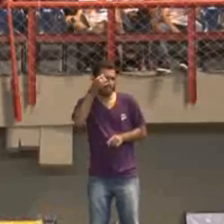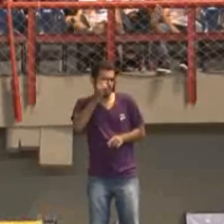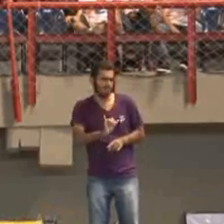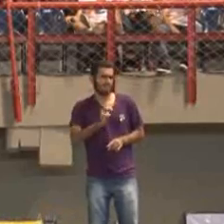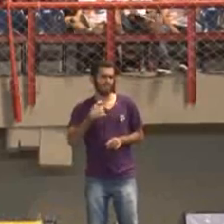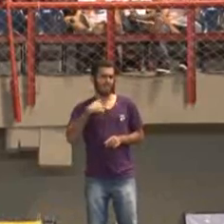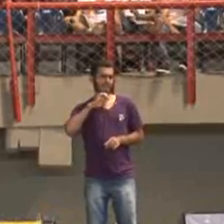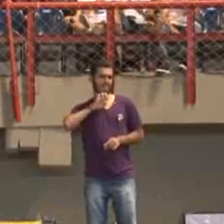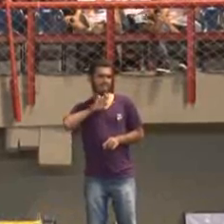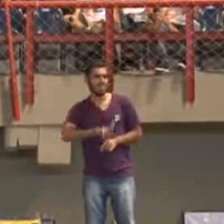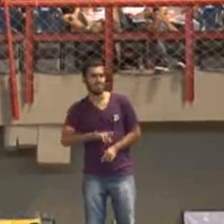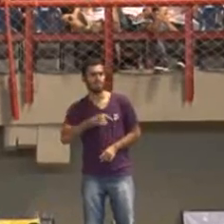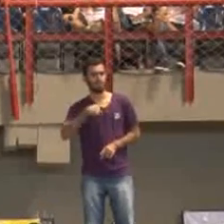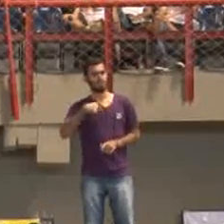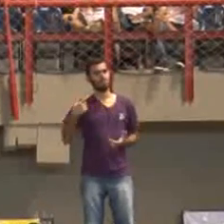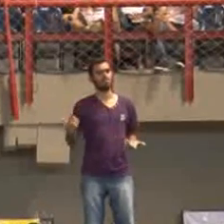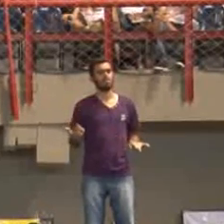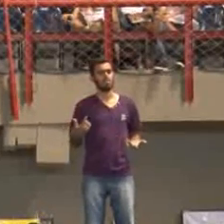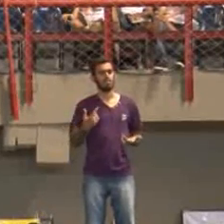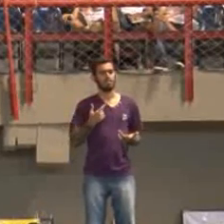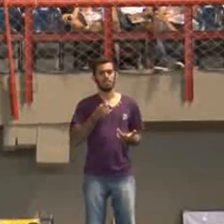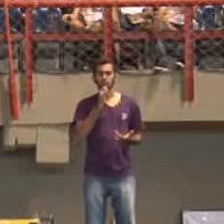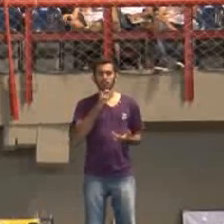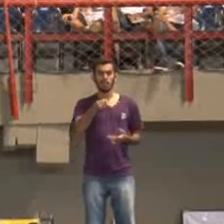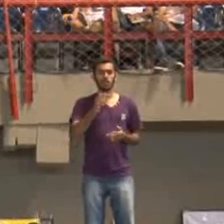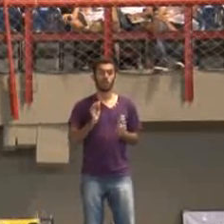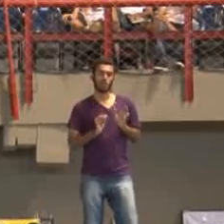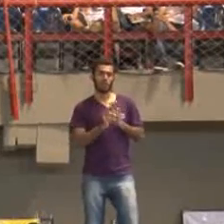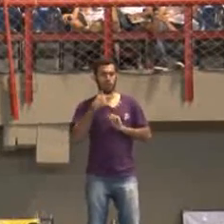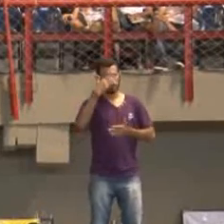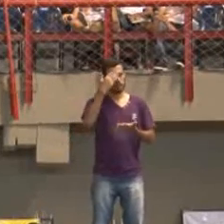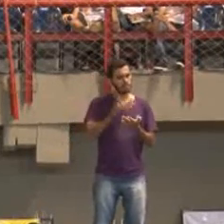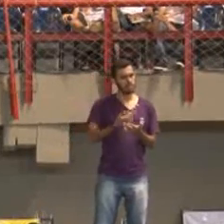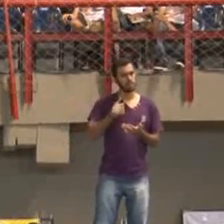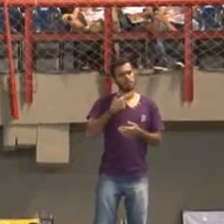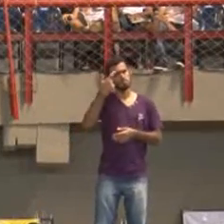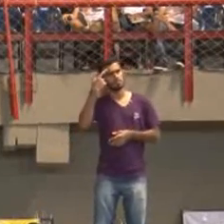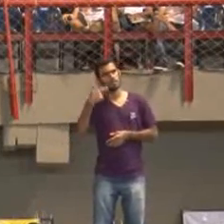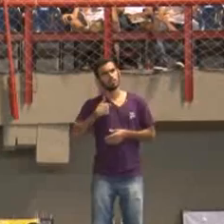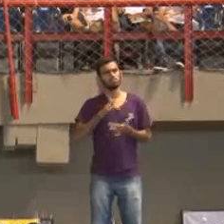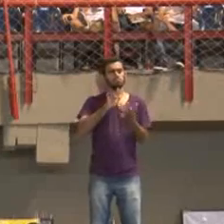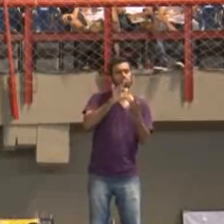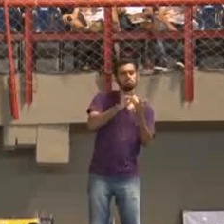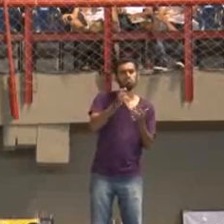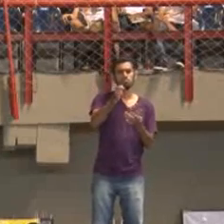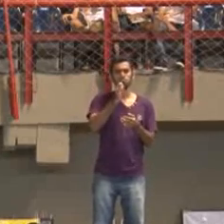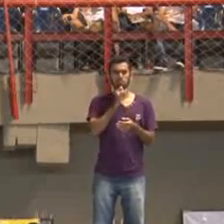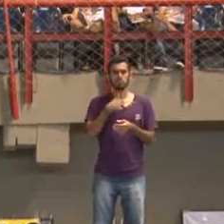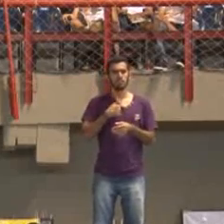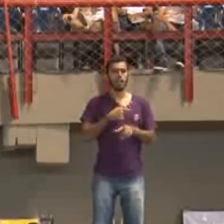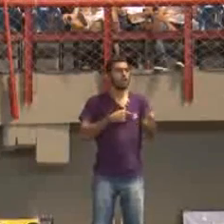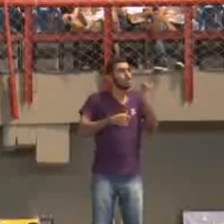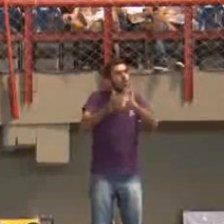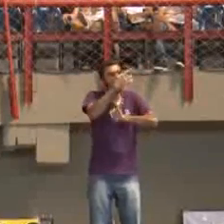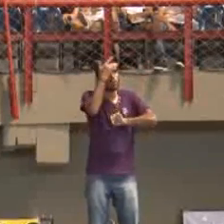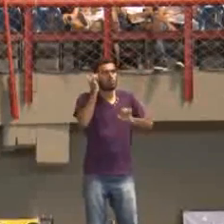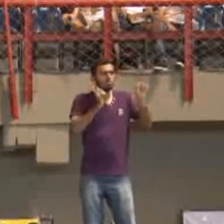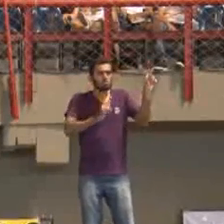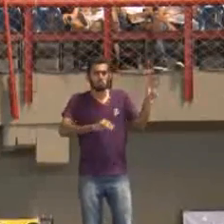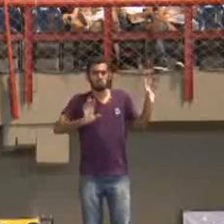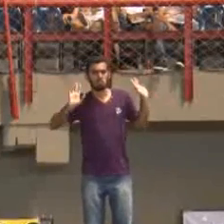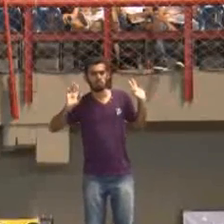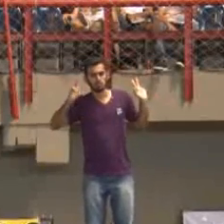acredito, penso, concordo. Melhor que isso, transforme num sujeito indeterminado. Pensa-se,